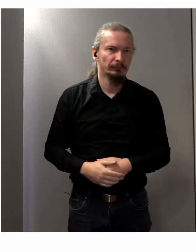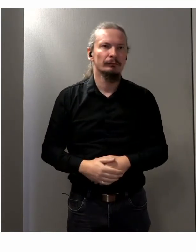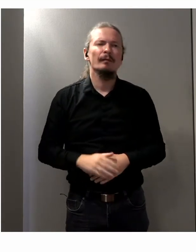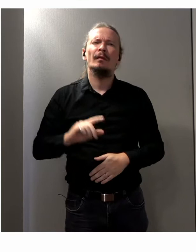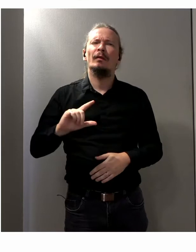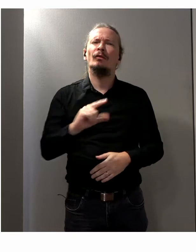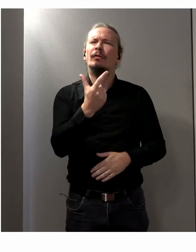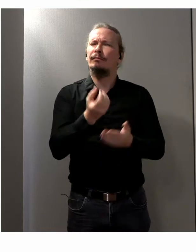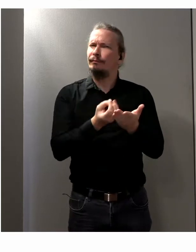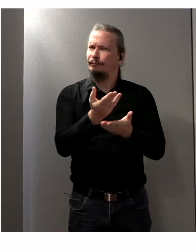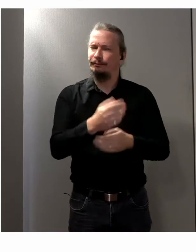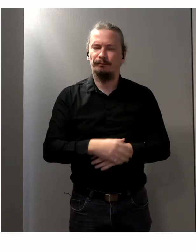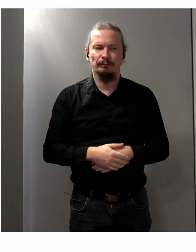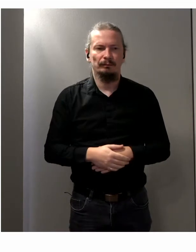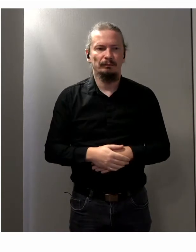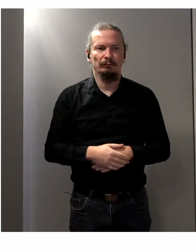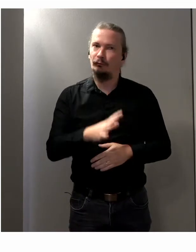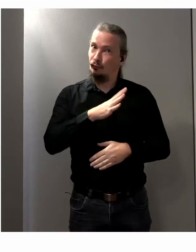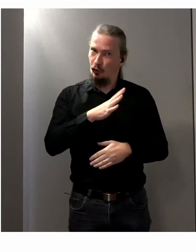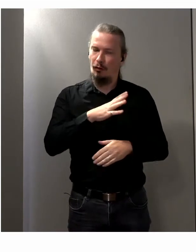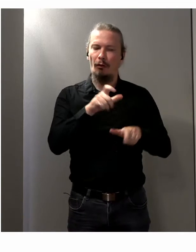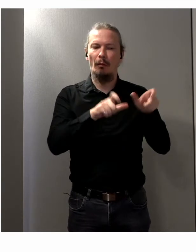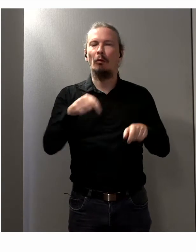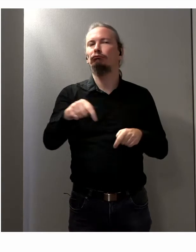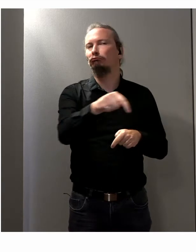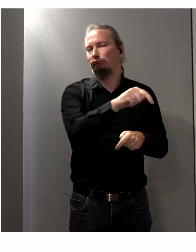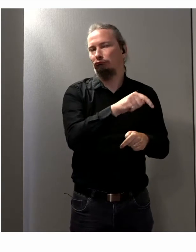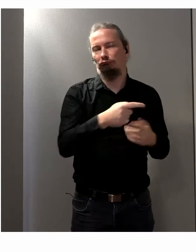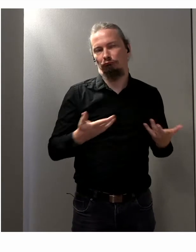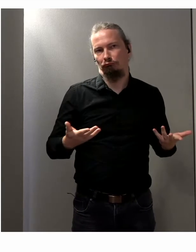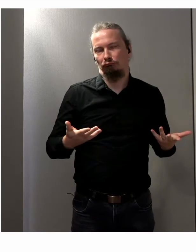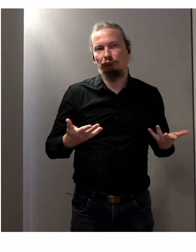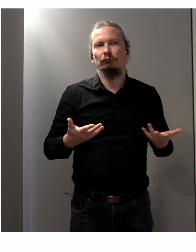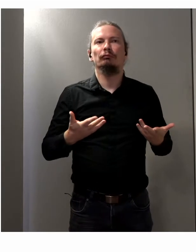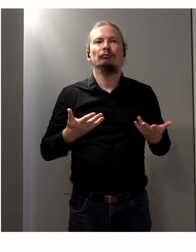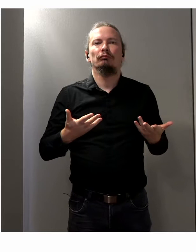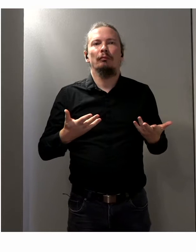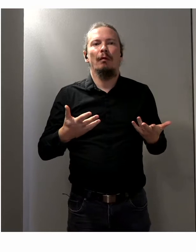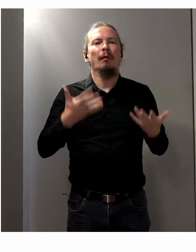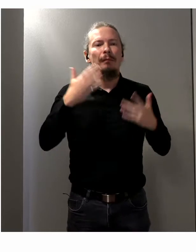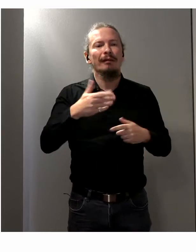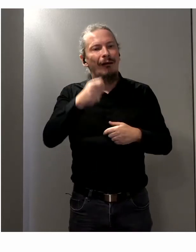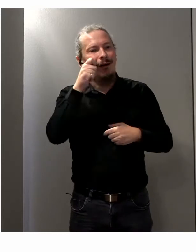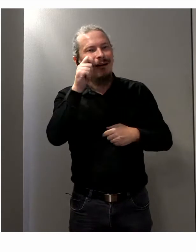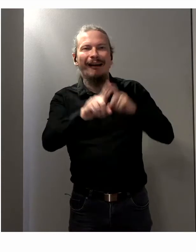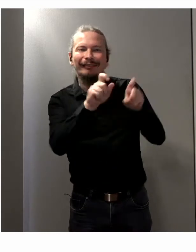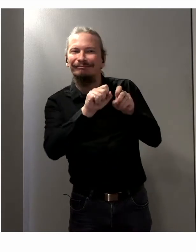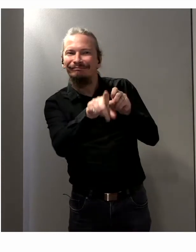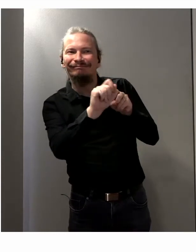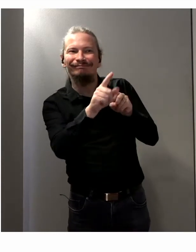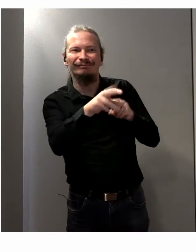voudrais souligner qu'un certain nombre de personnes qui aujourd'hui, lorsqu'elles répondent aux enquêtes, qu'elles